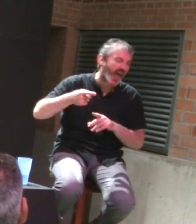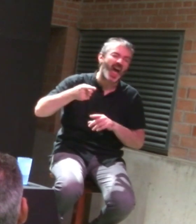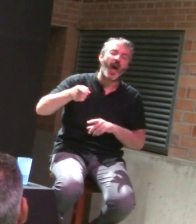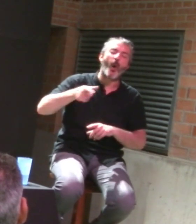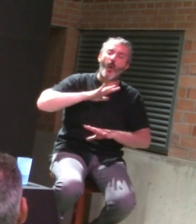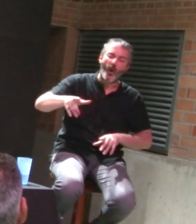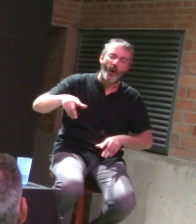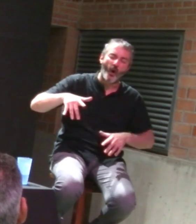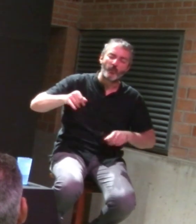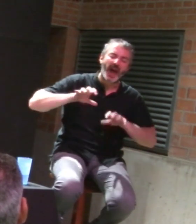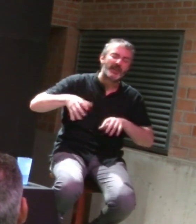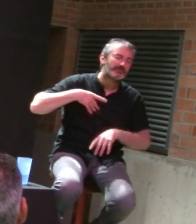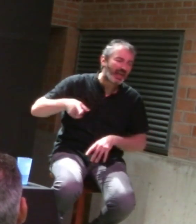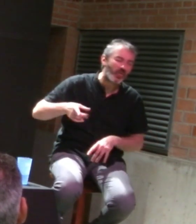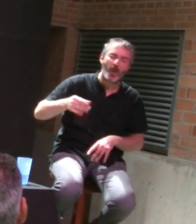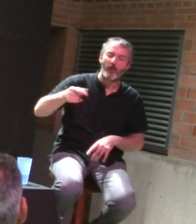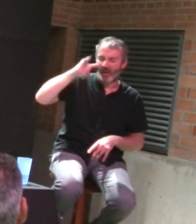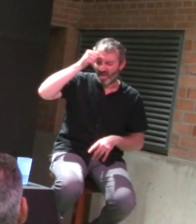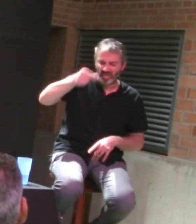grosero, inculto.